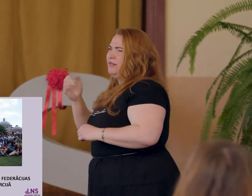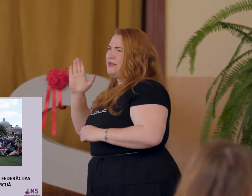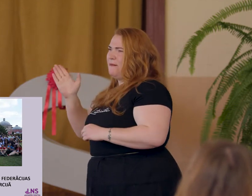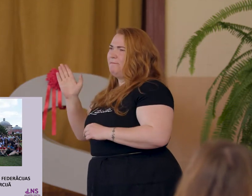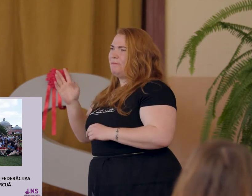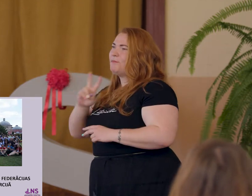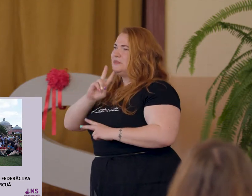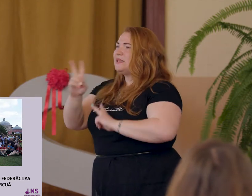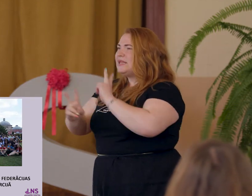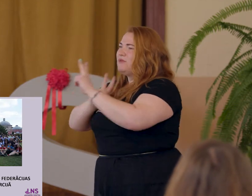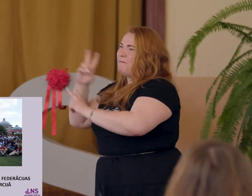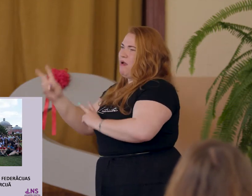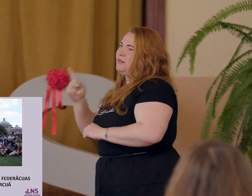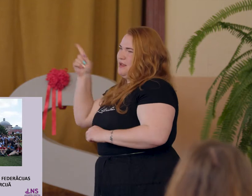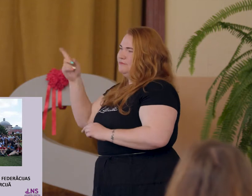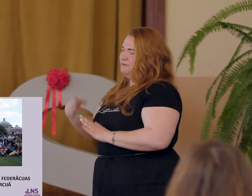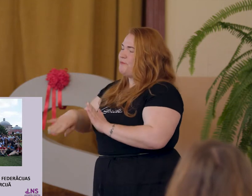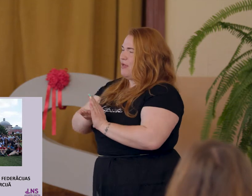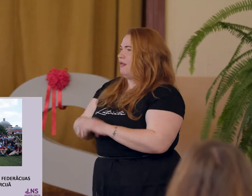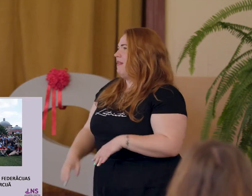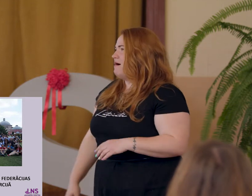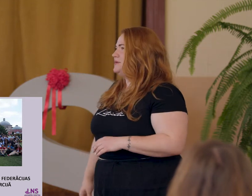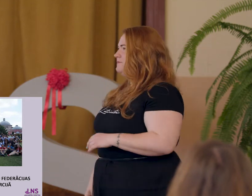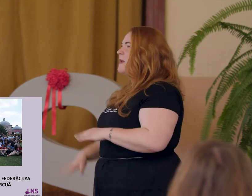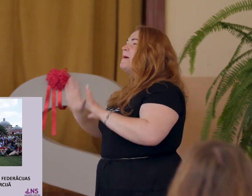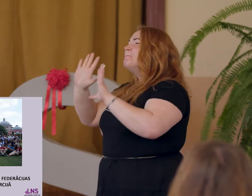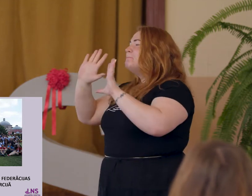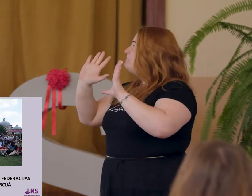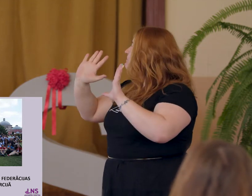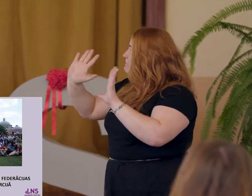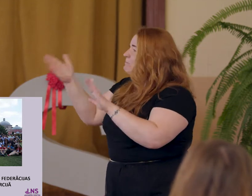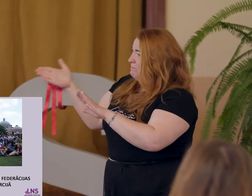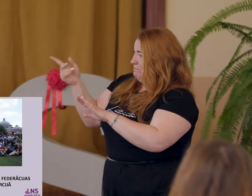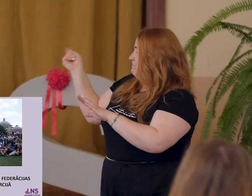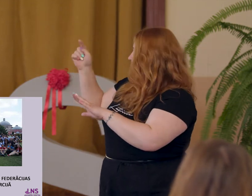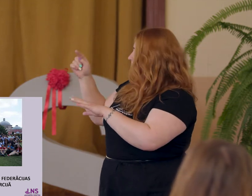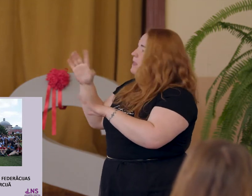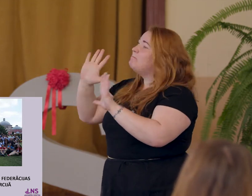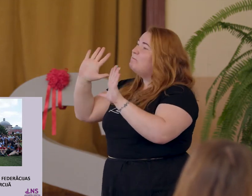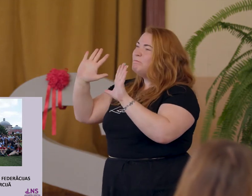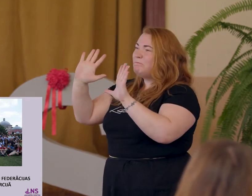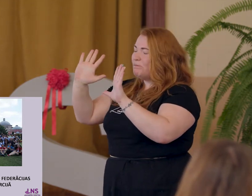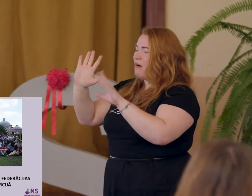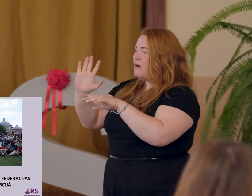Un tas arī Turcijā, tas notiek ik pēc diviem gadiem mums tā, mēs piedalāmies. Iepriekš viņa